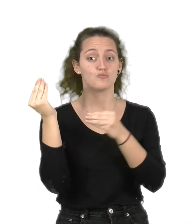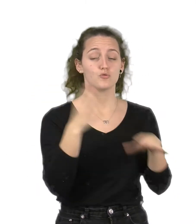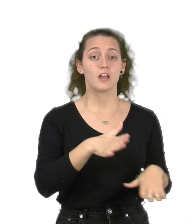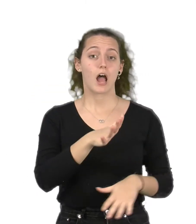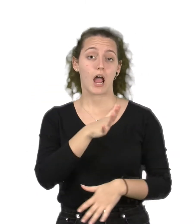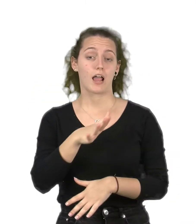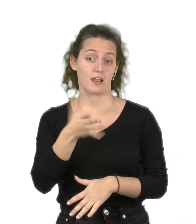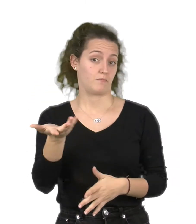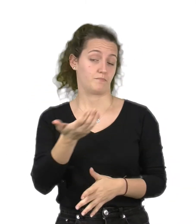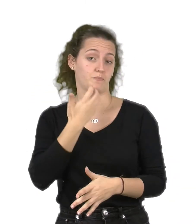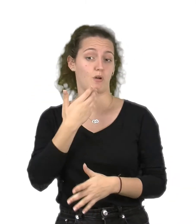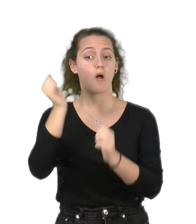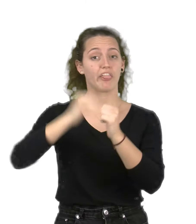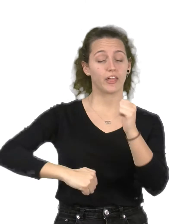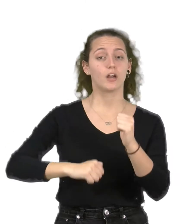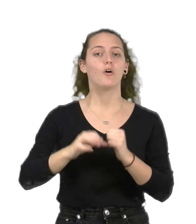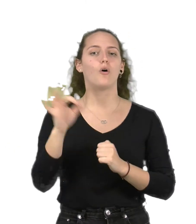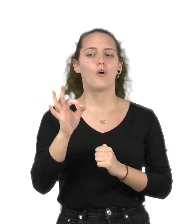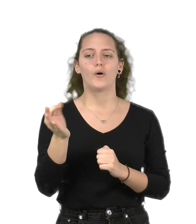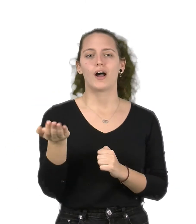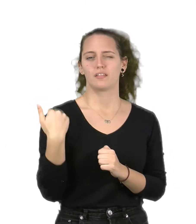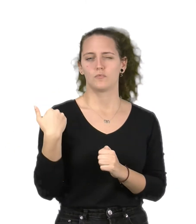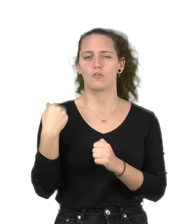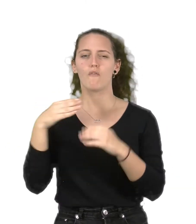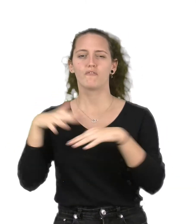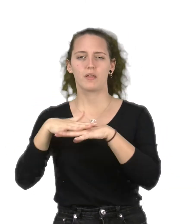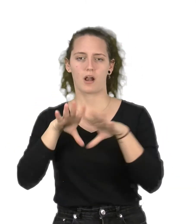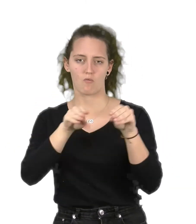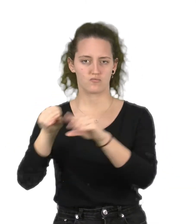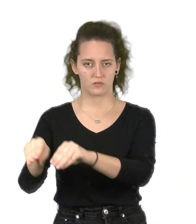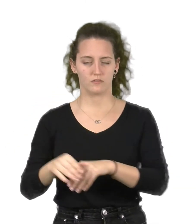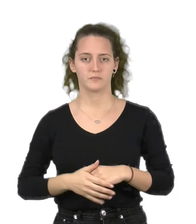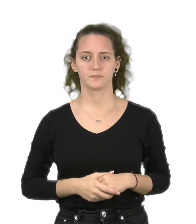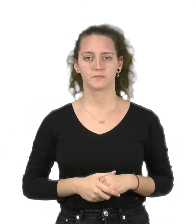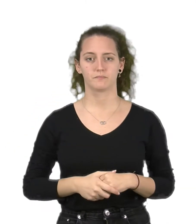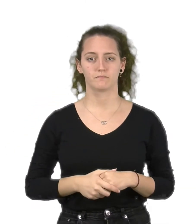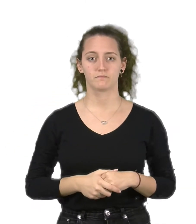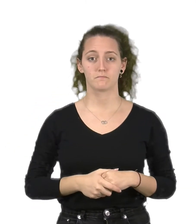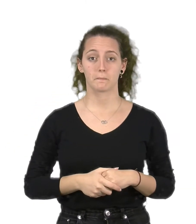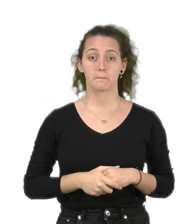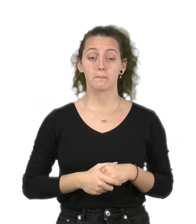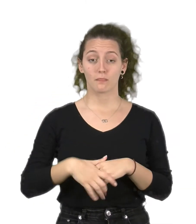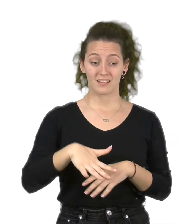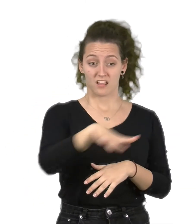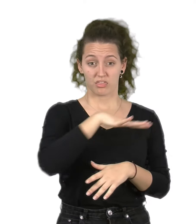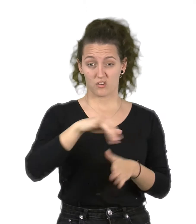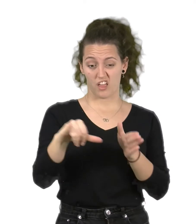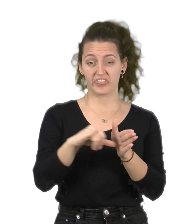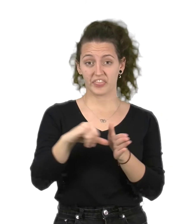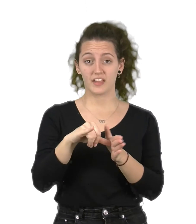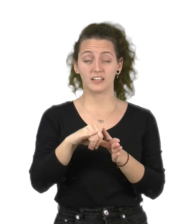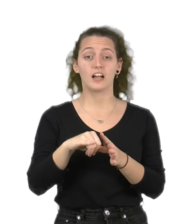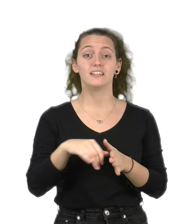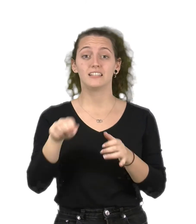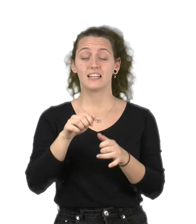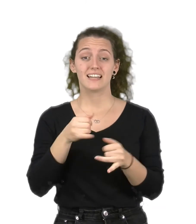desplazados por los que utilizan acero y, más recientemente, fibra. A unos metros de este punto, en